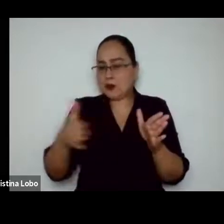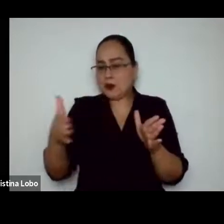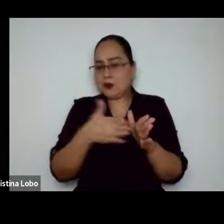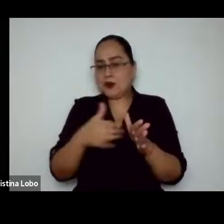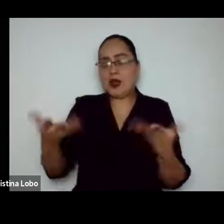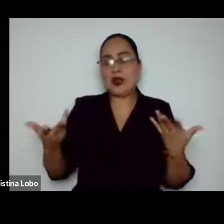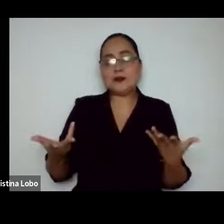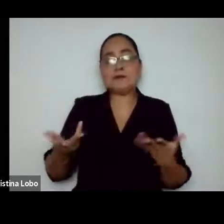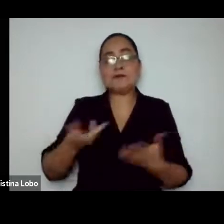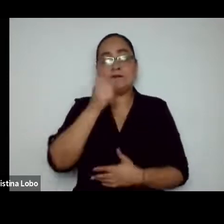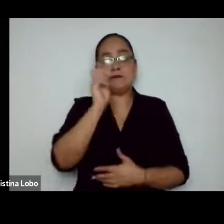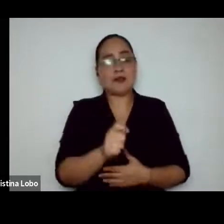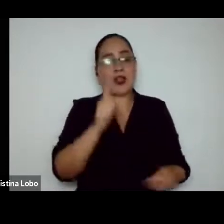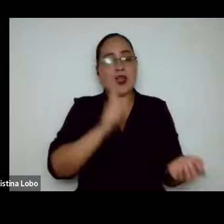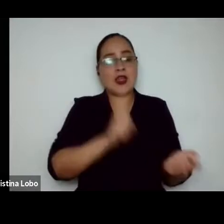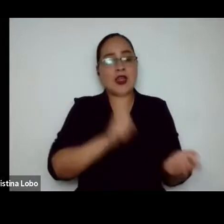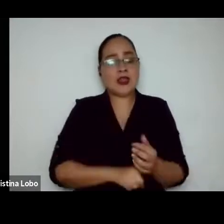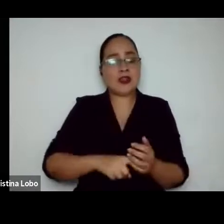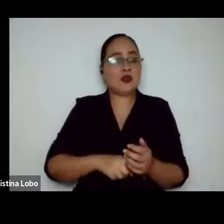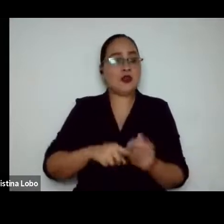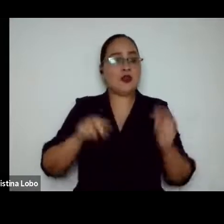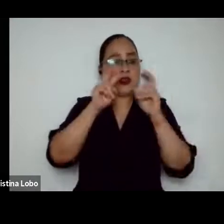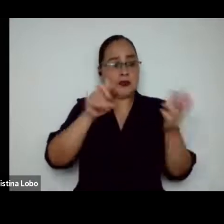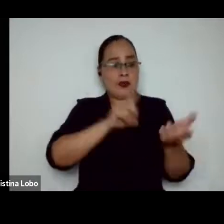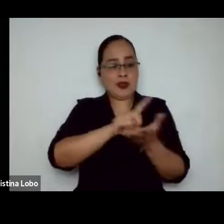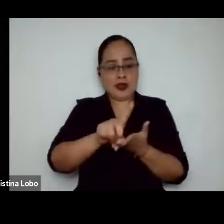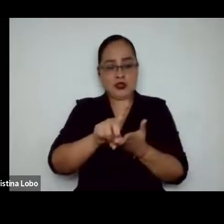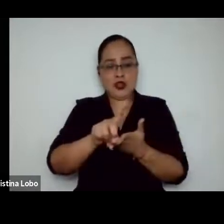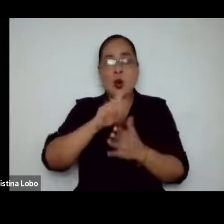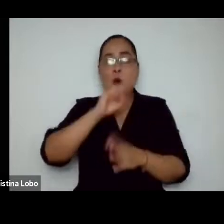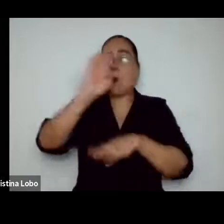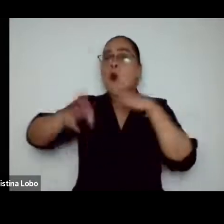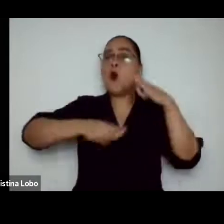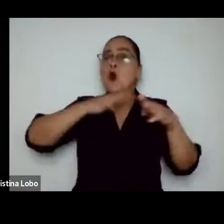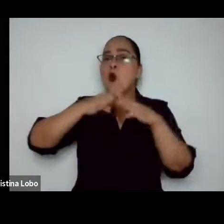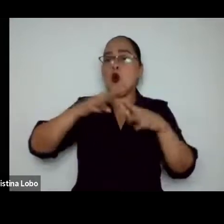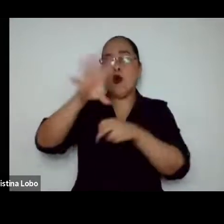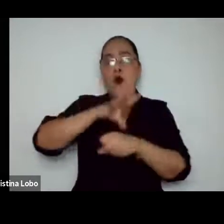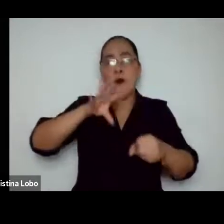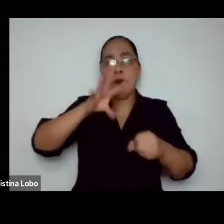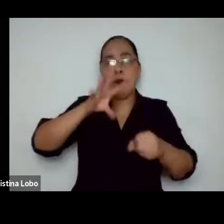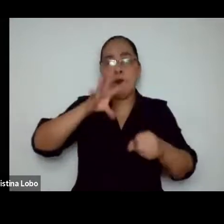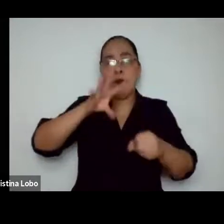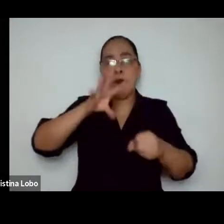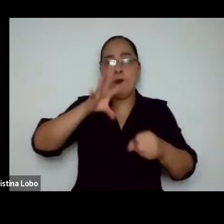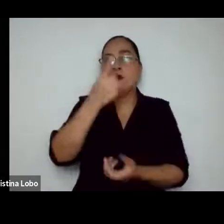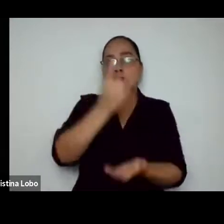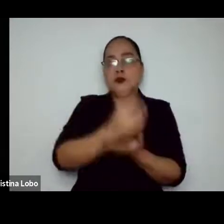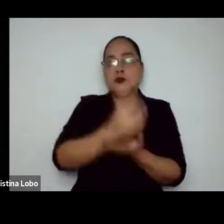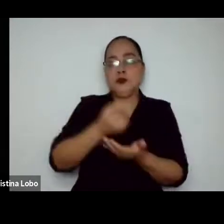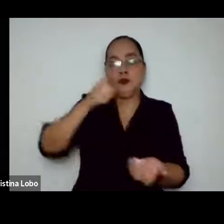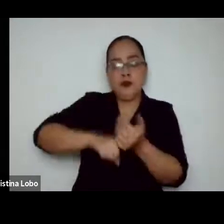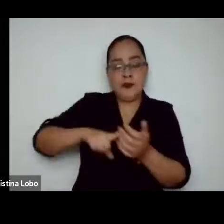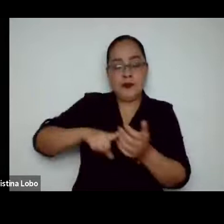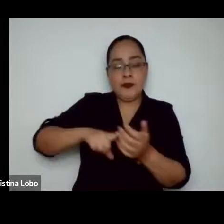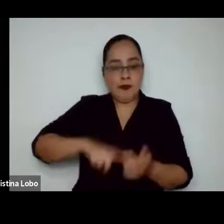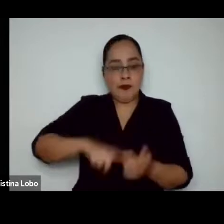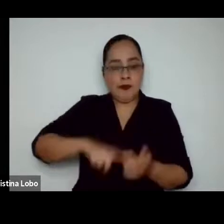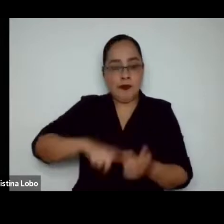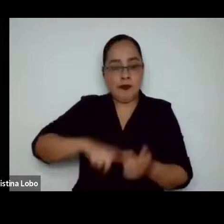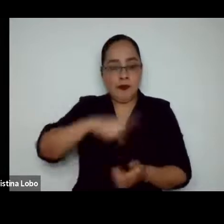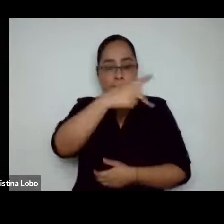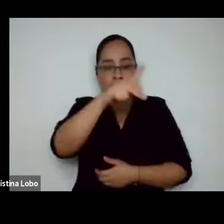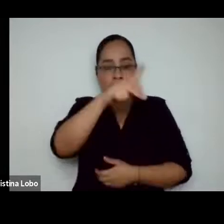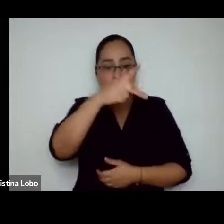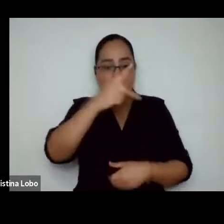una internacionalización de los derechos, ya no es solo de los derechos en relación con el Estado, sino son transnacionales,